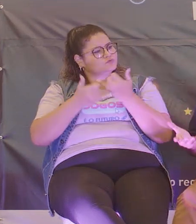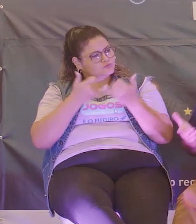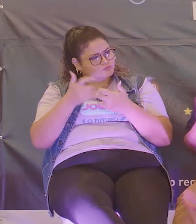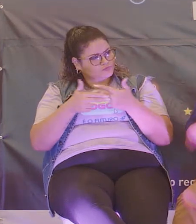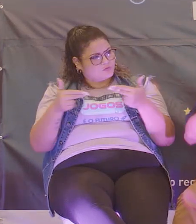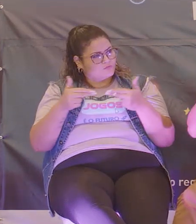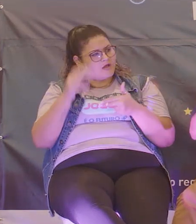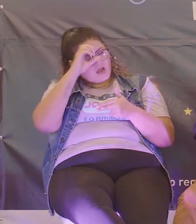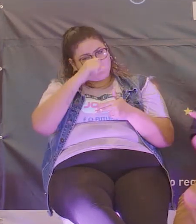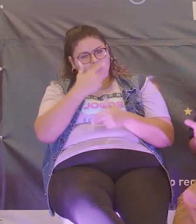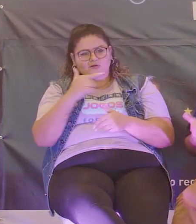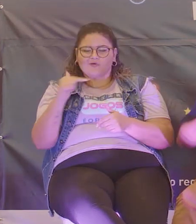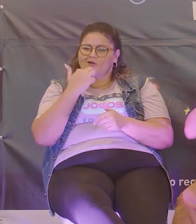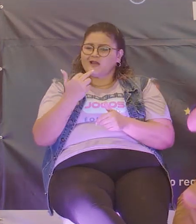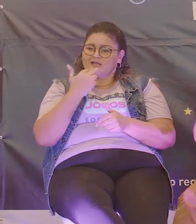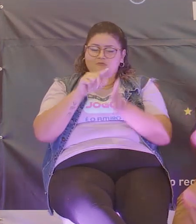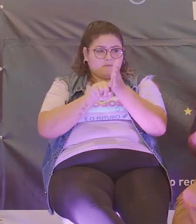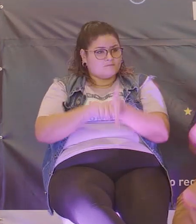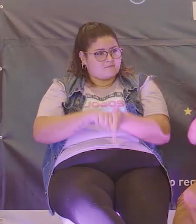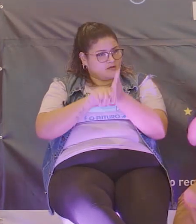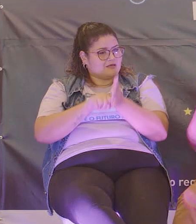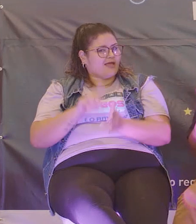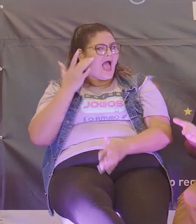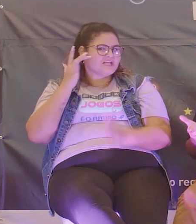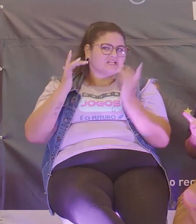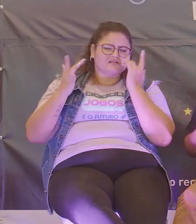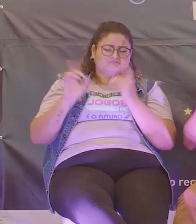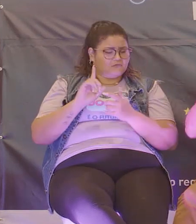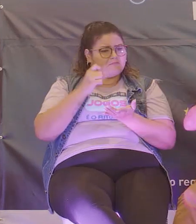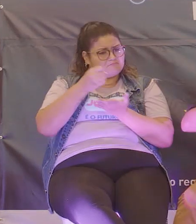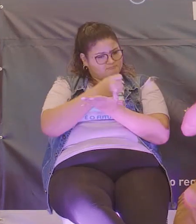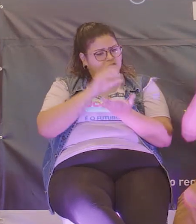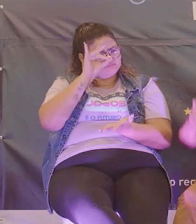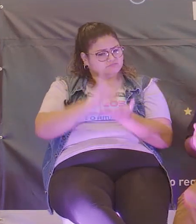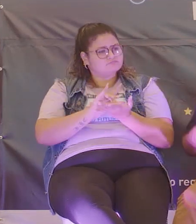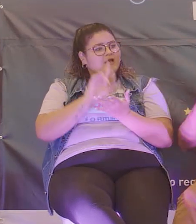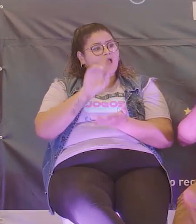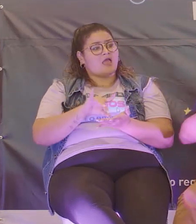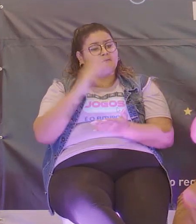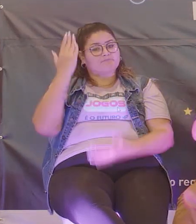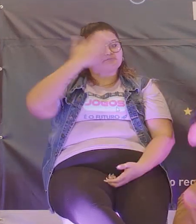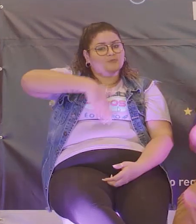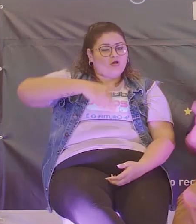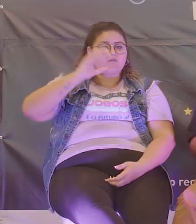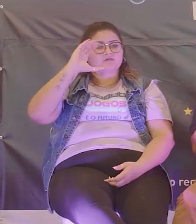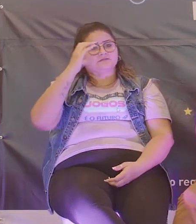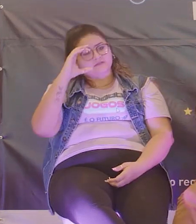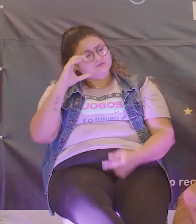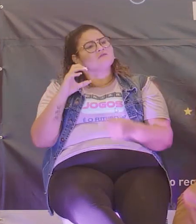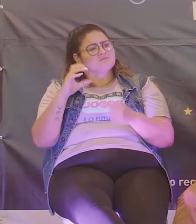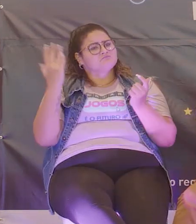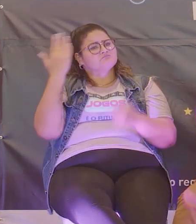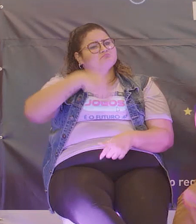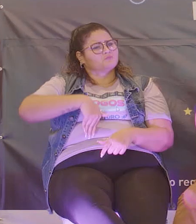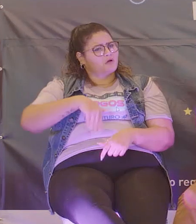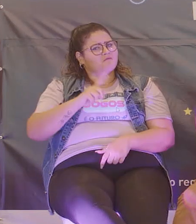idiomas. E tudo pesquisa, não são achismo, não são dados soltos, sabe? São tudo dados comprovados, cientificamente analisados. Então você vê